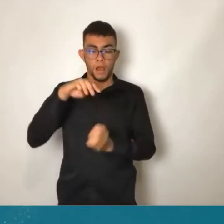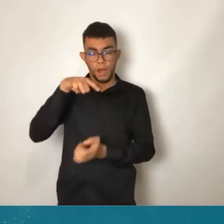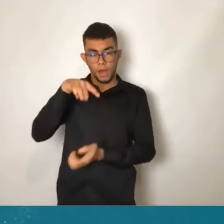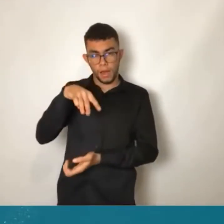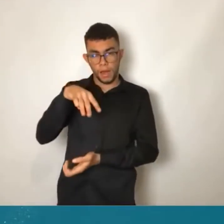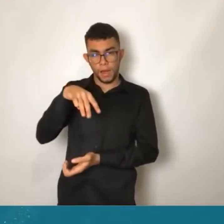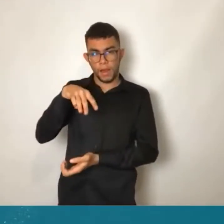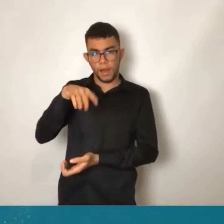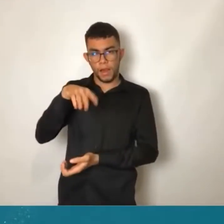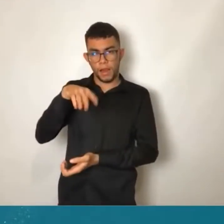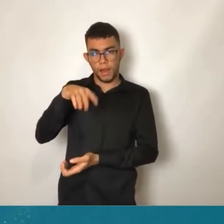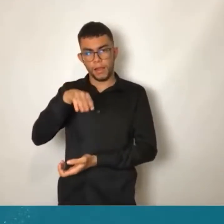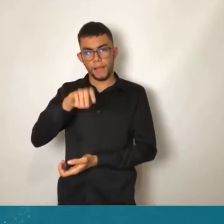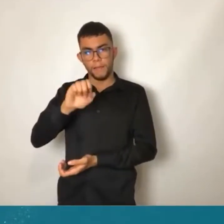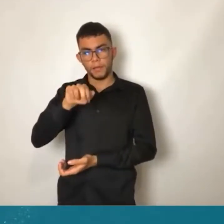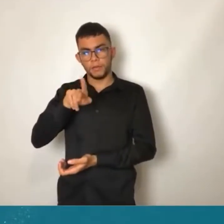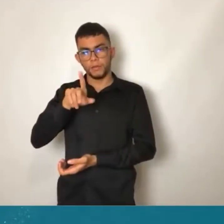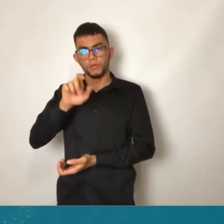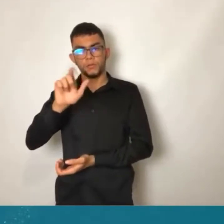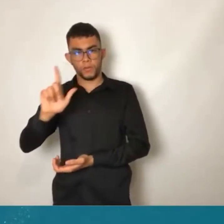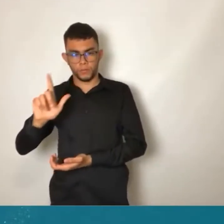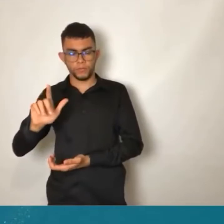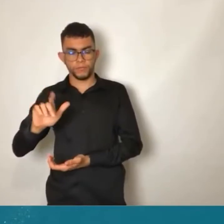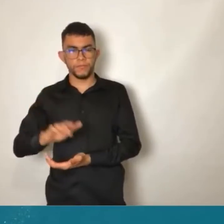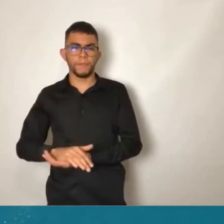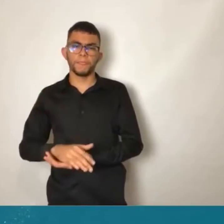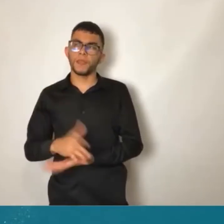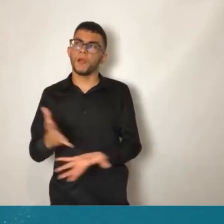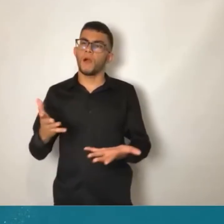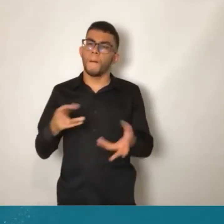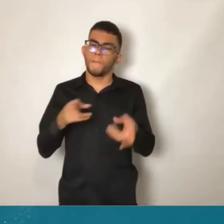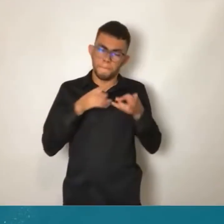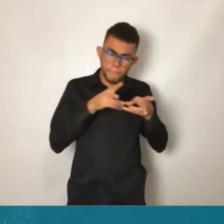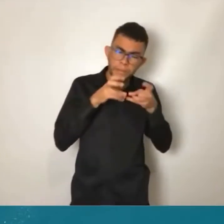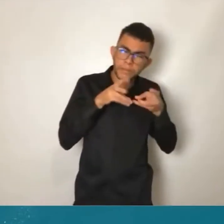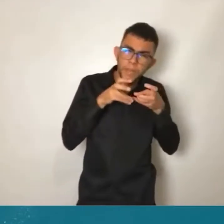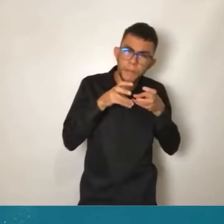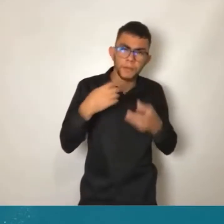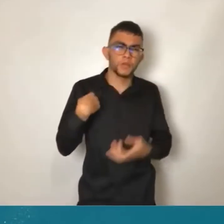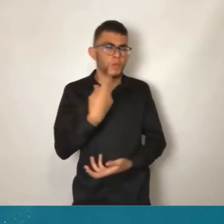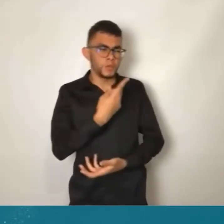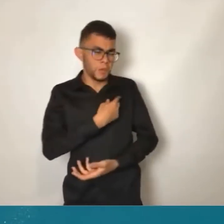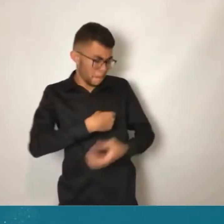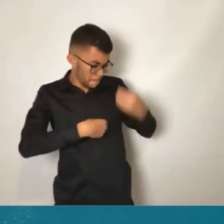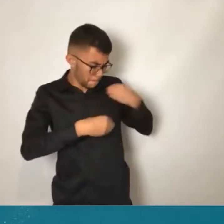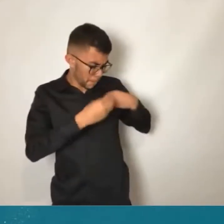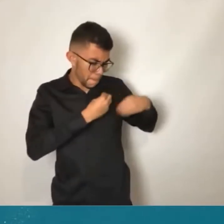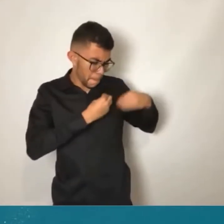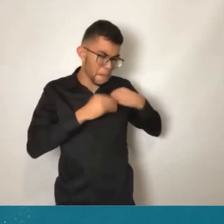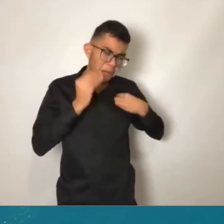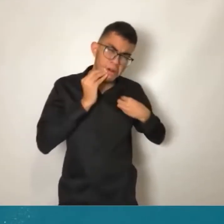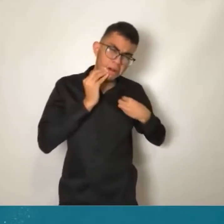fim. Então disse Maria ao anjo, como será isto, pois não tenho relação com homem